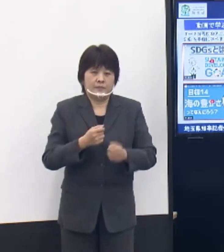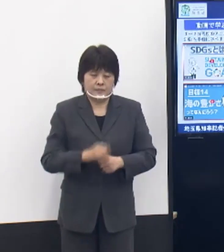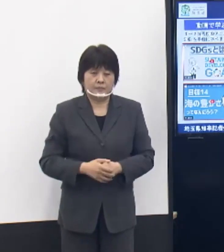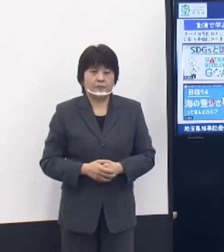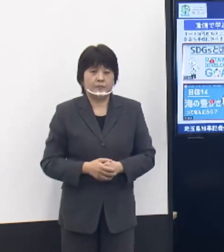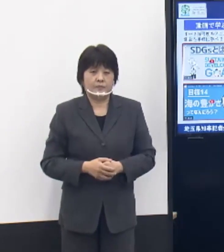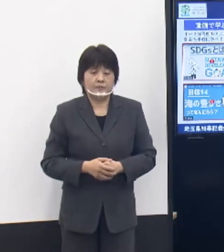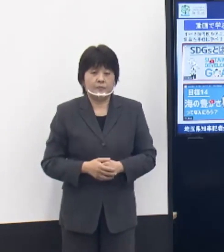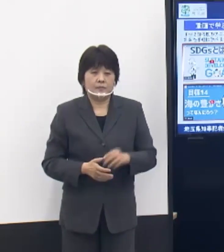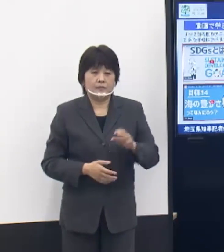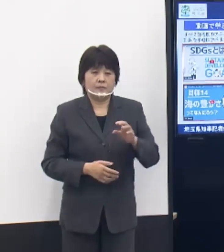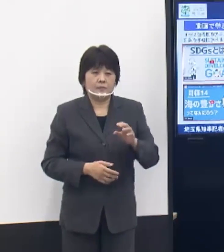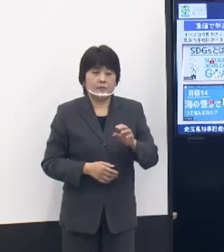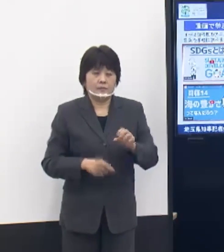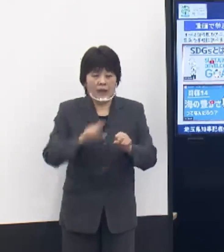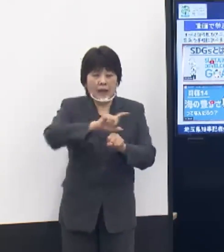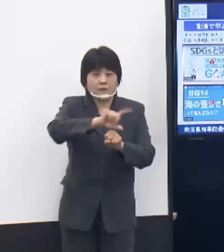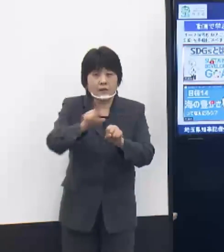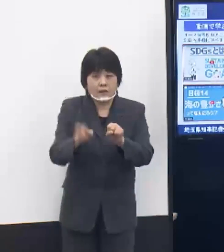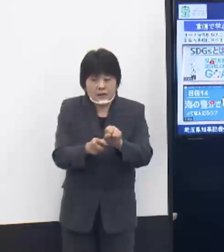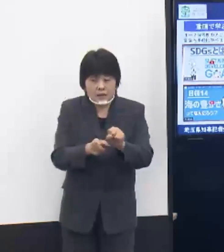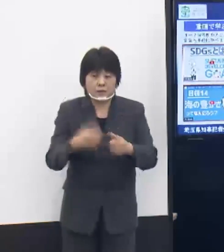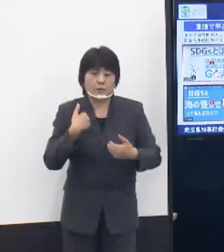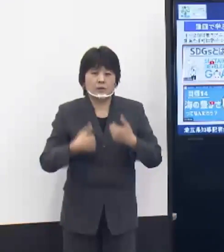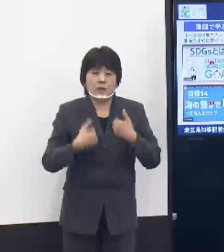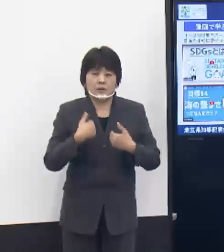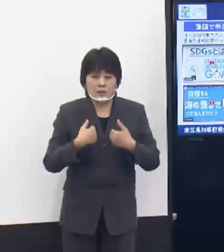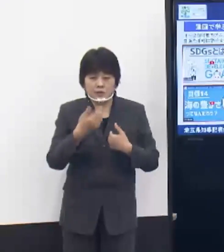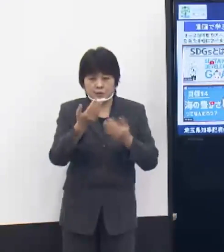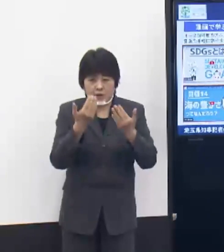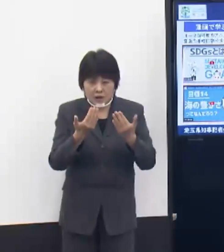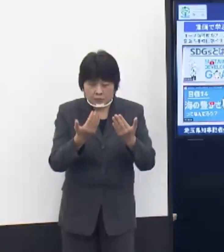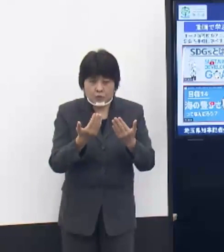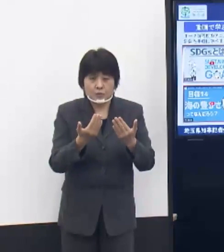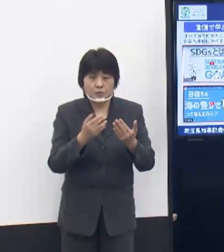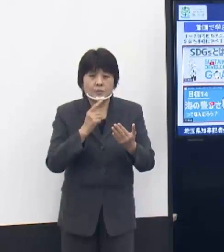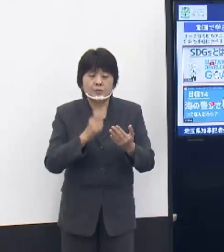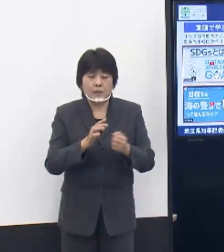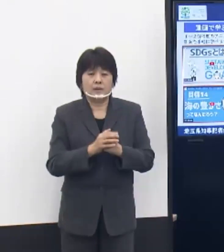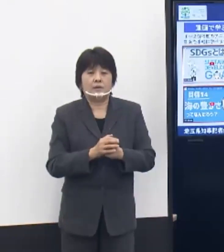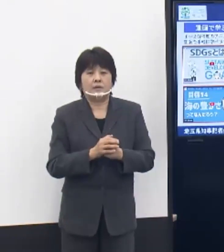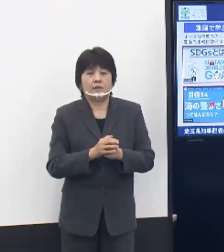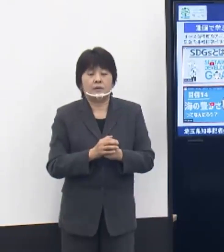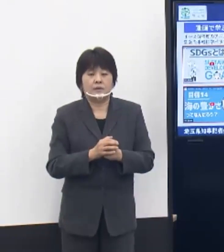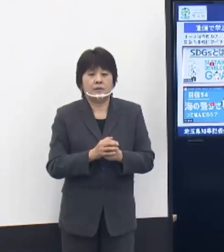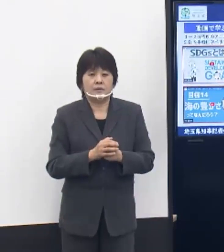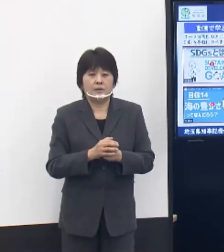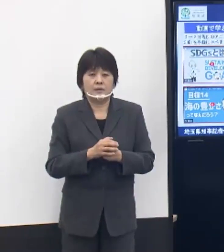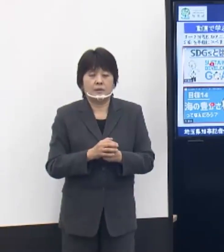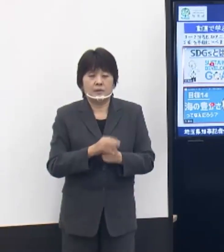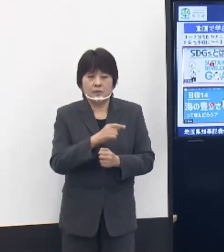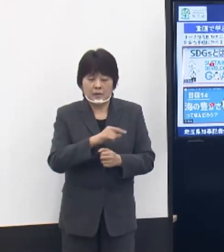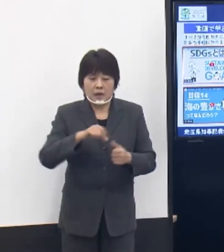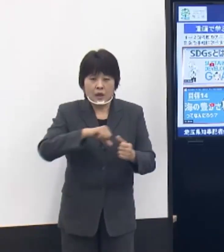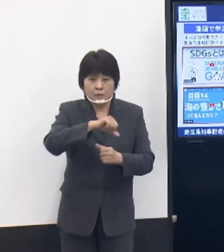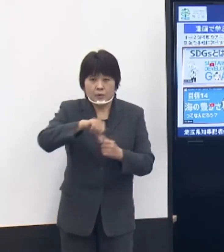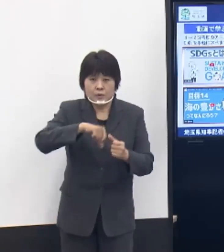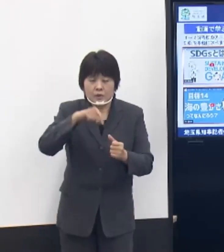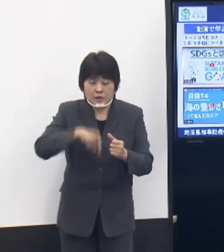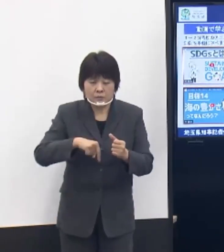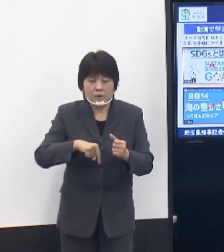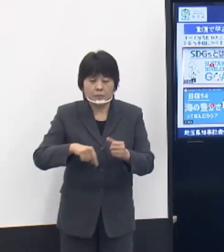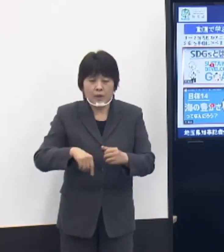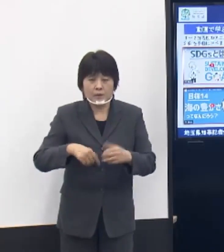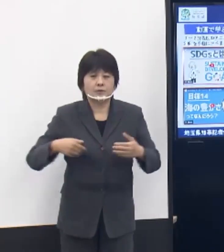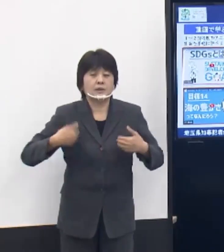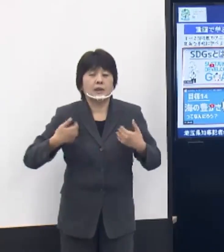ずは SDGs を楽しく学ぶについてであります。このアプリは SDGs を全くご存じ